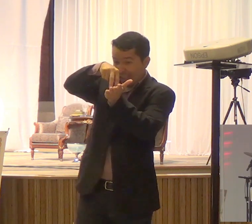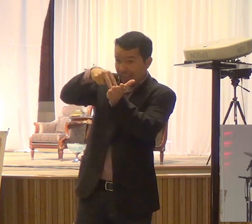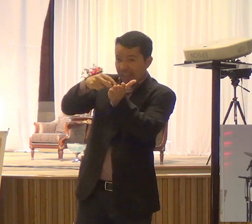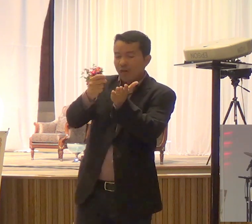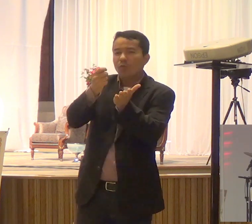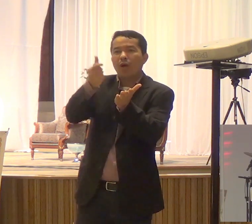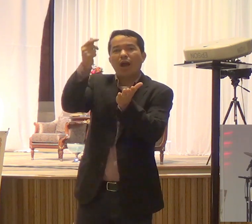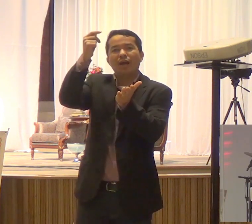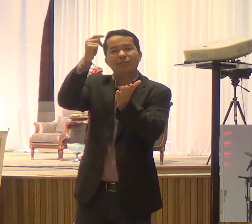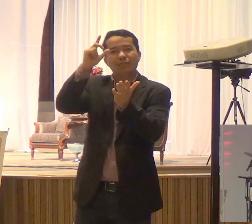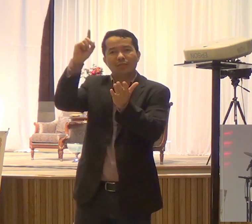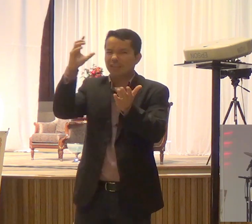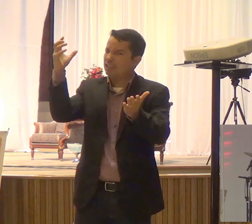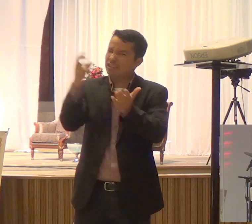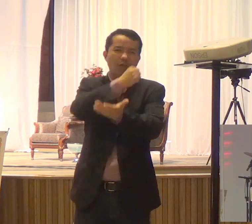graça e misericórdia de Deus.